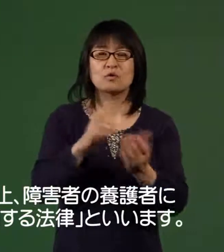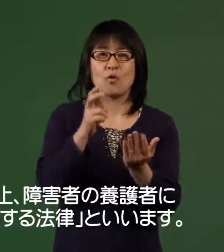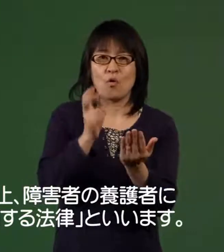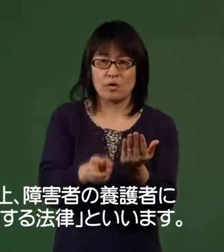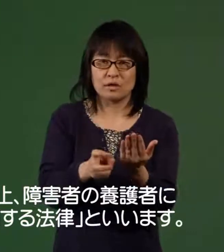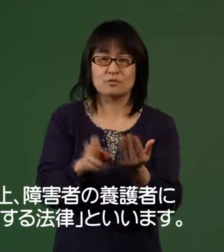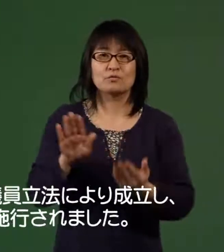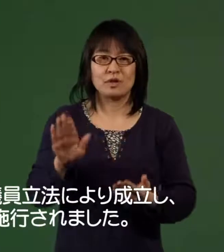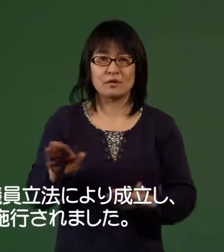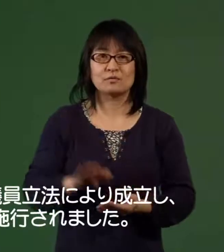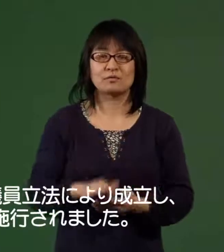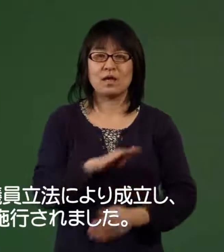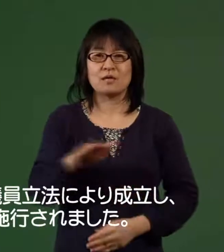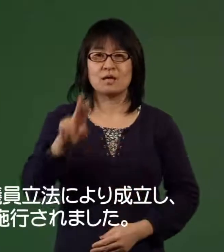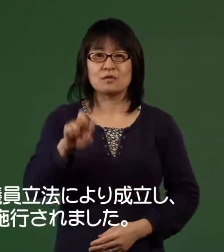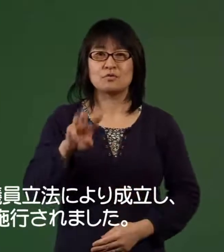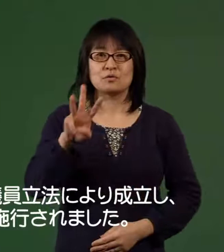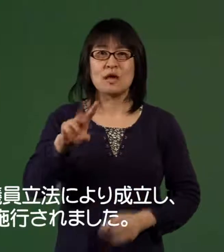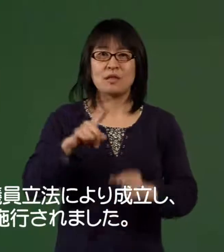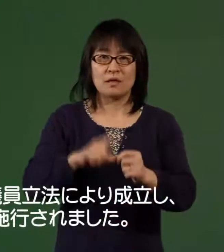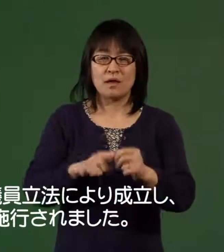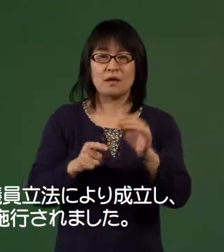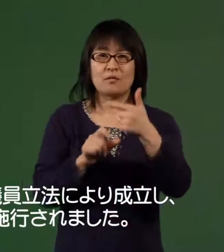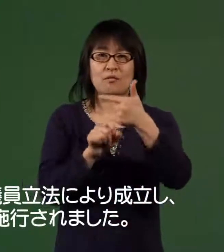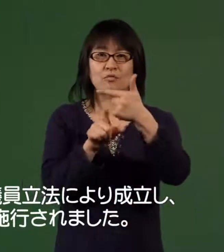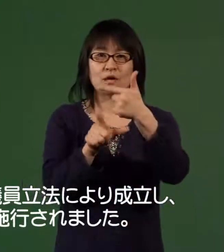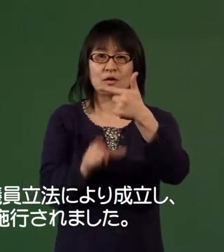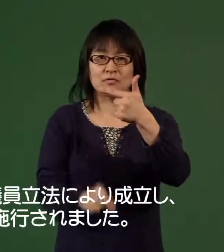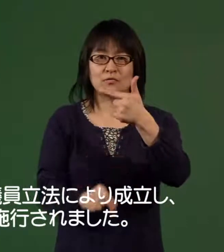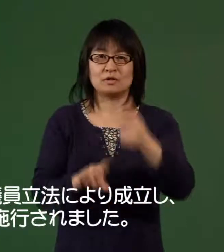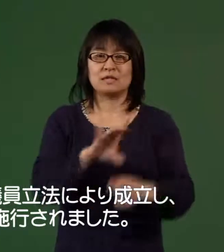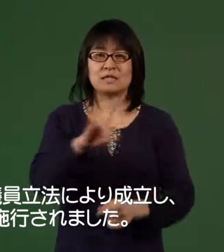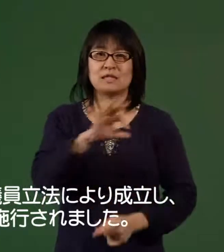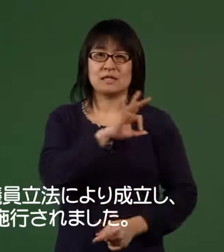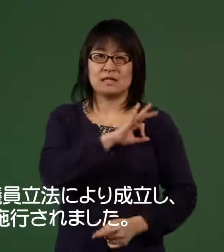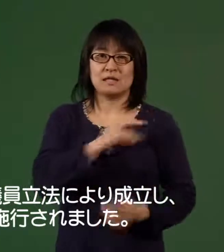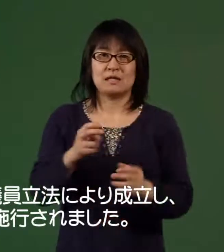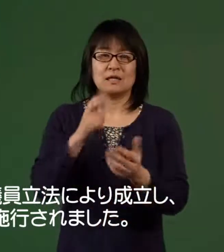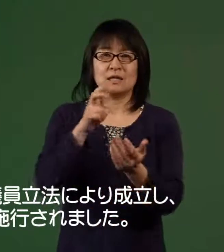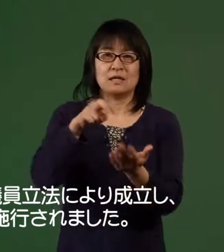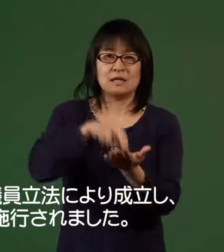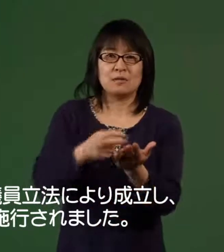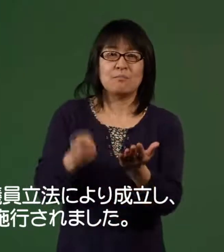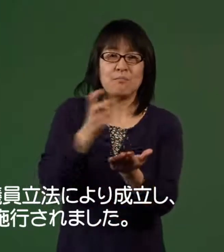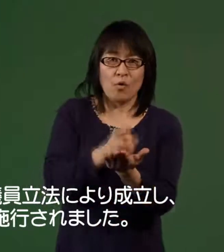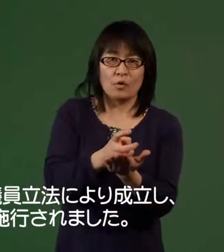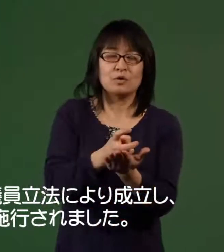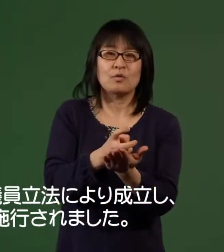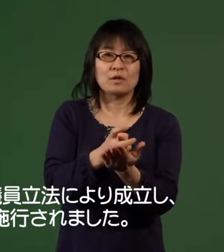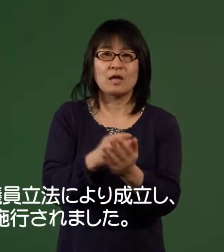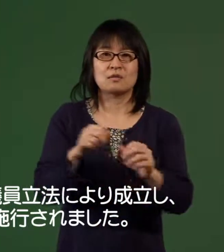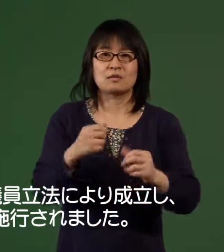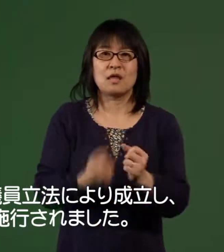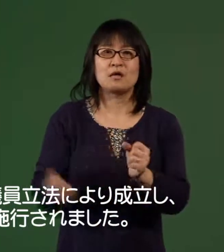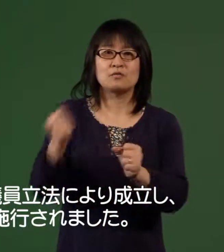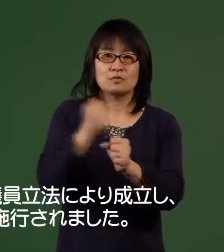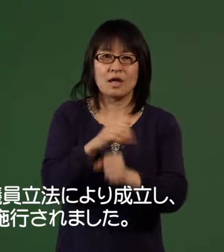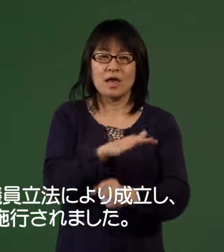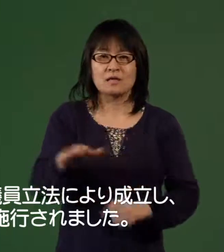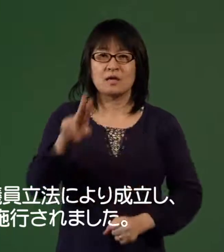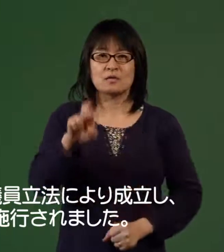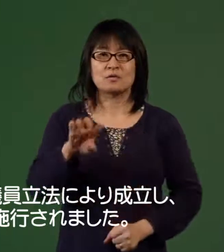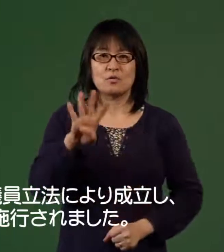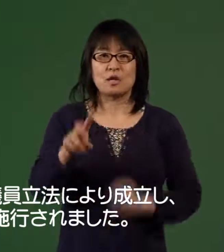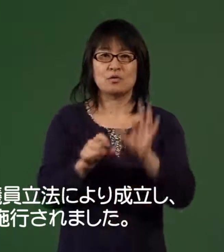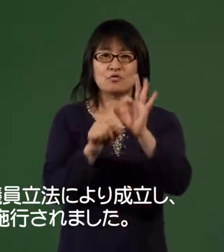ます平成23年6月に議員立法により成立し平成24年10月に施行され